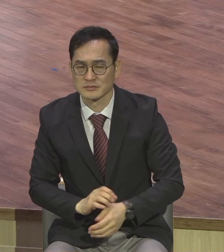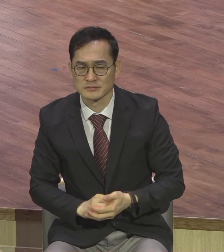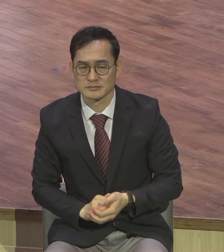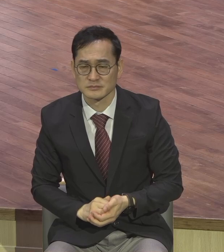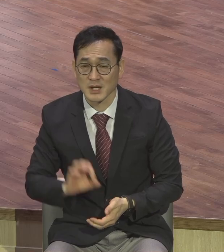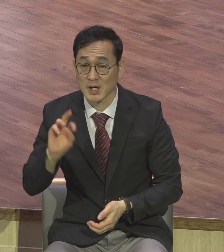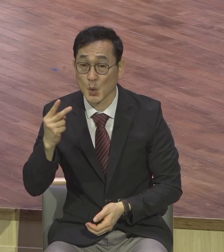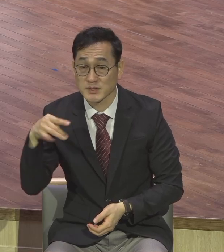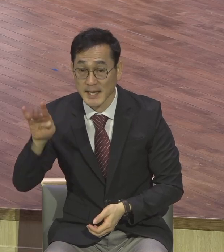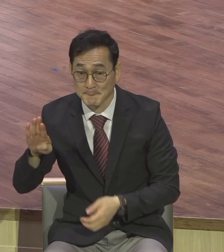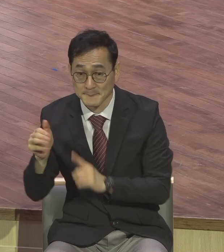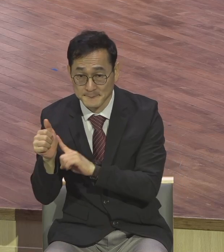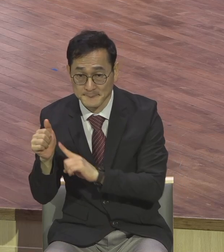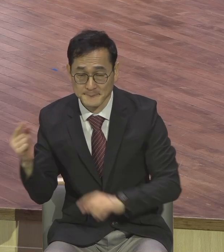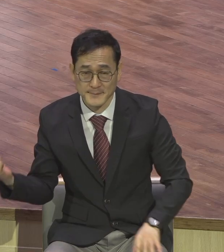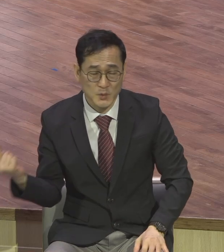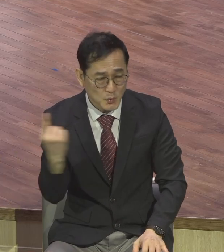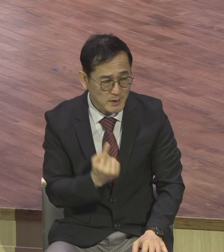아리마대 요셉이